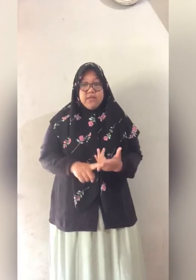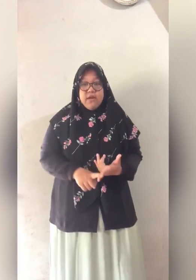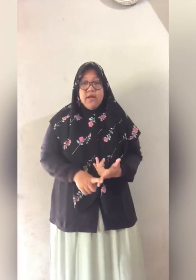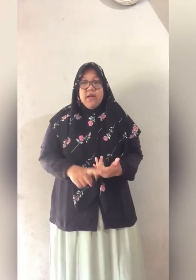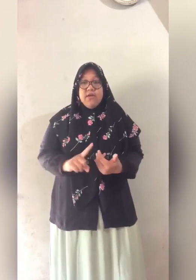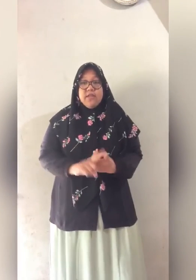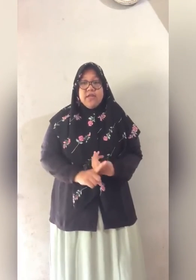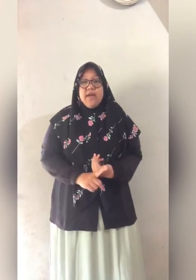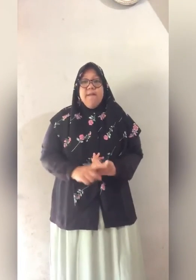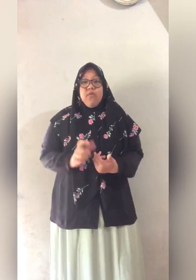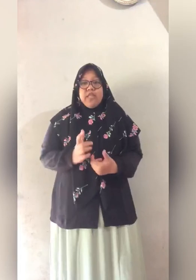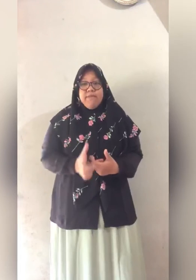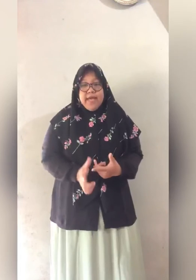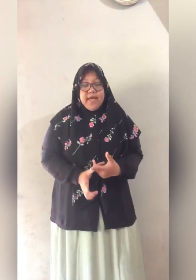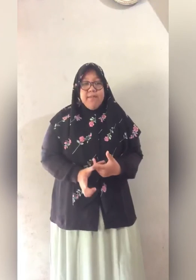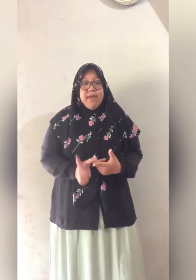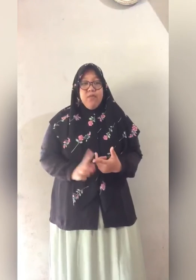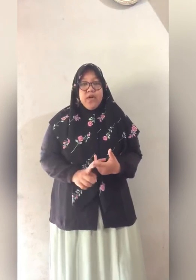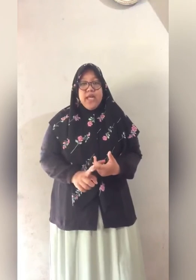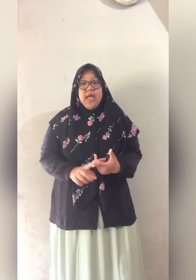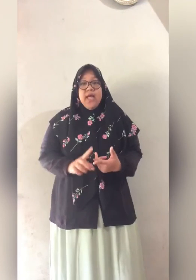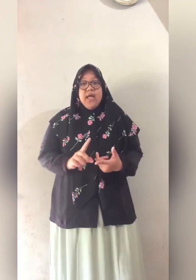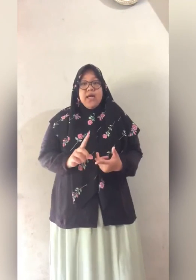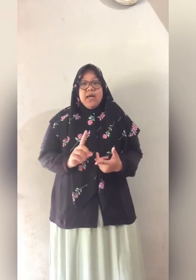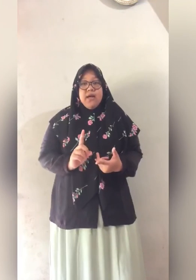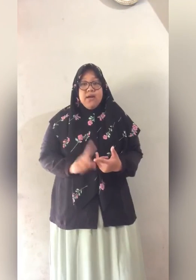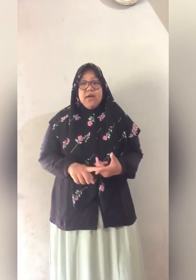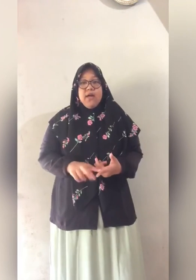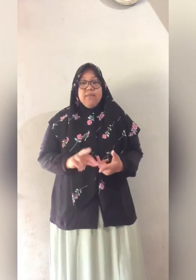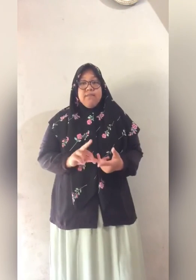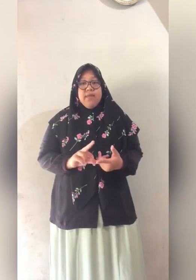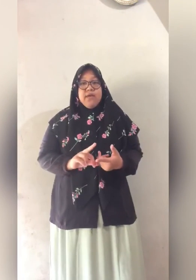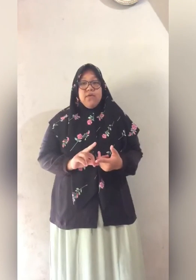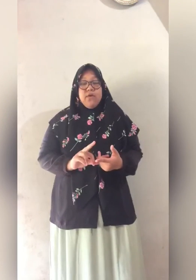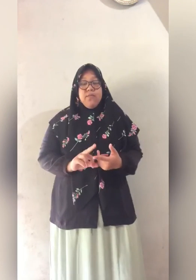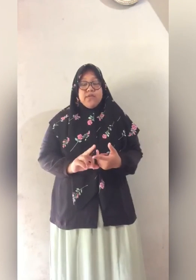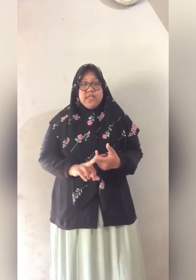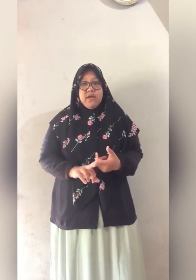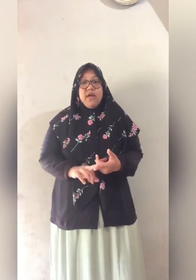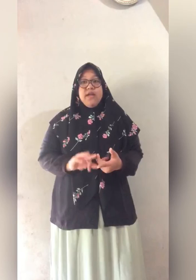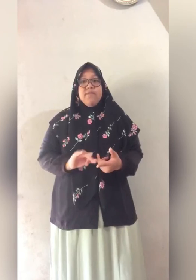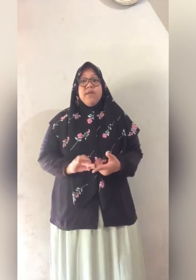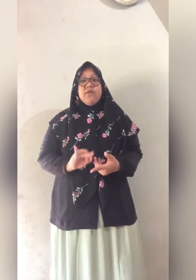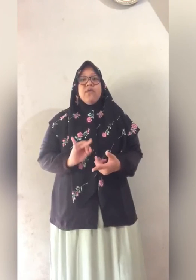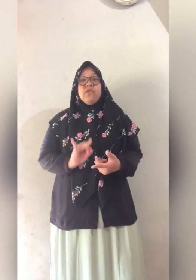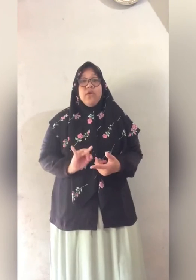kalkulator, counter, multiplayer, memori, clock, mikroprosesor, dan microcontroller.